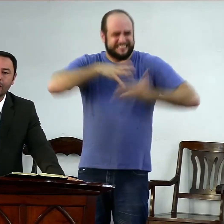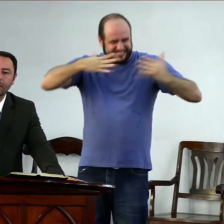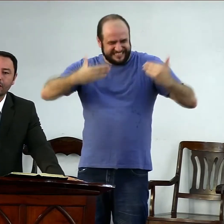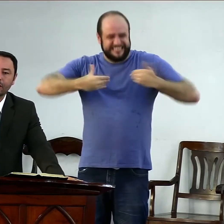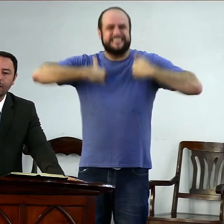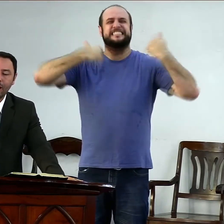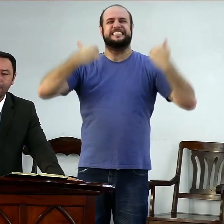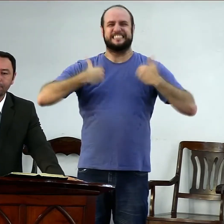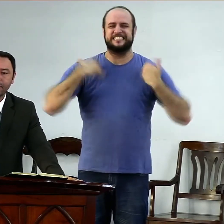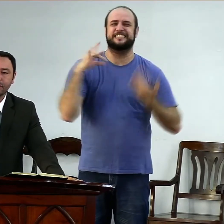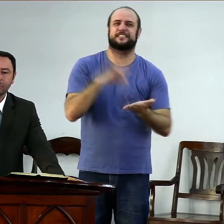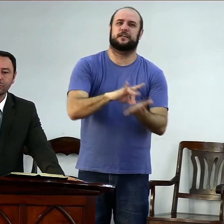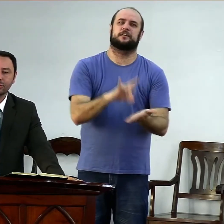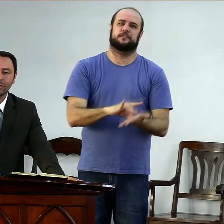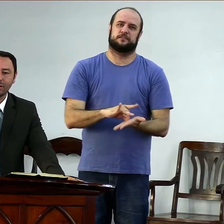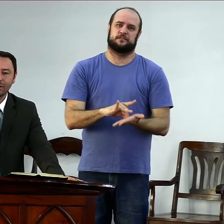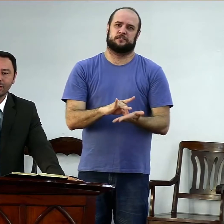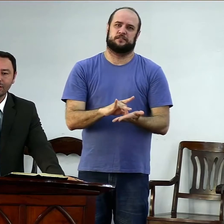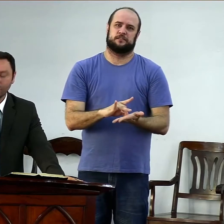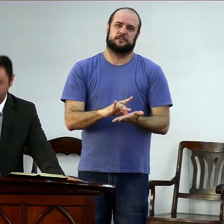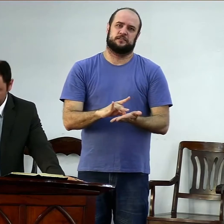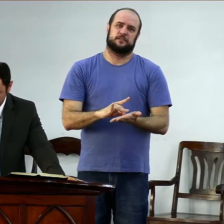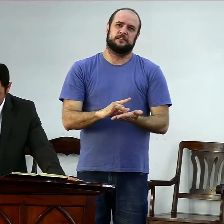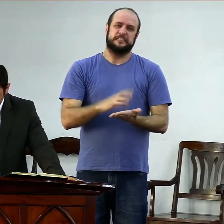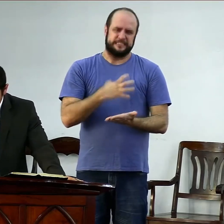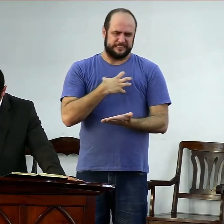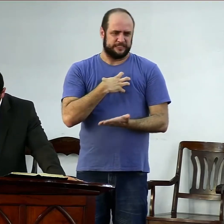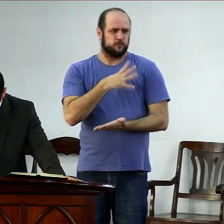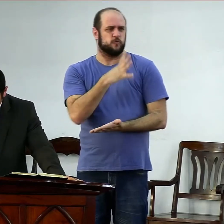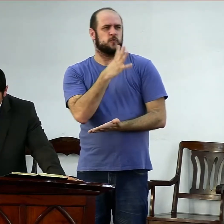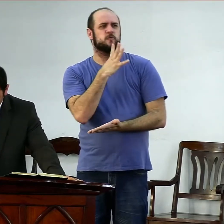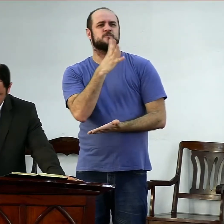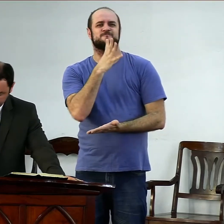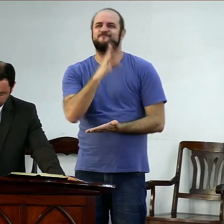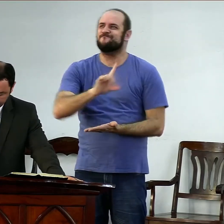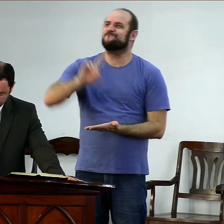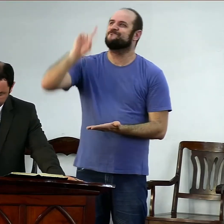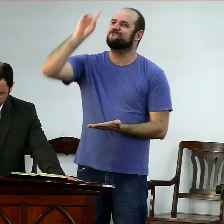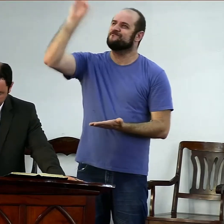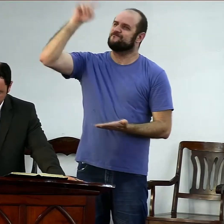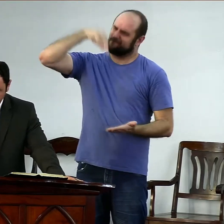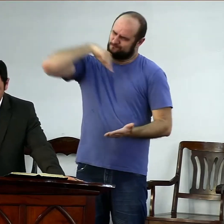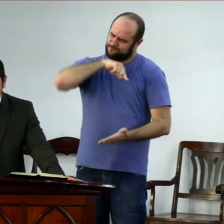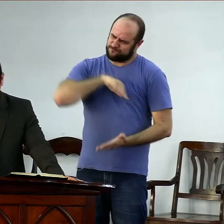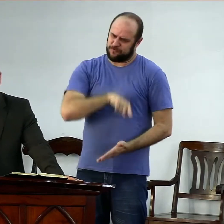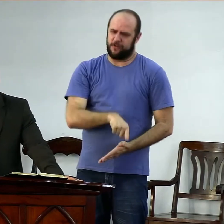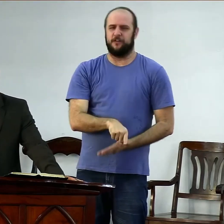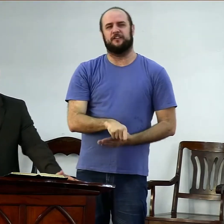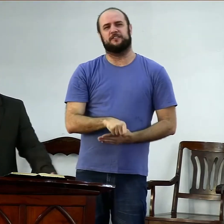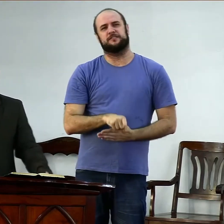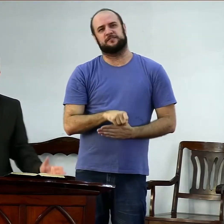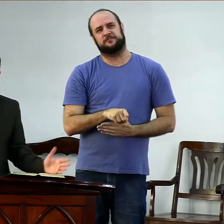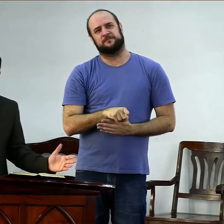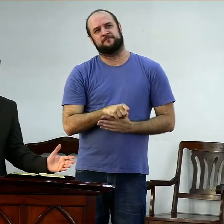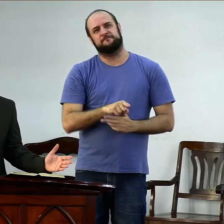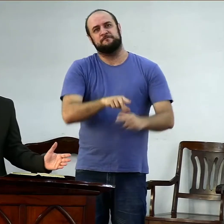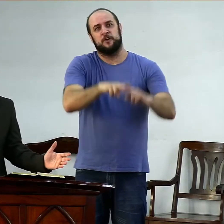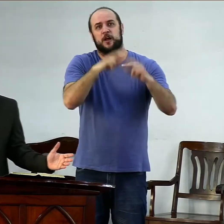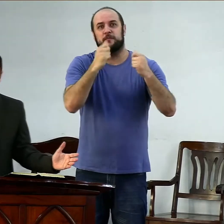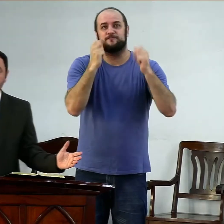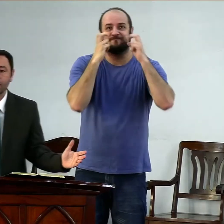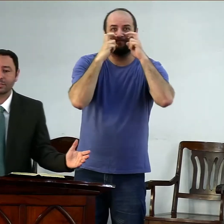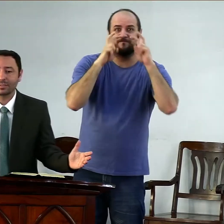alegria, a plenitude do conhecimento de Deus. Por isso, nós precisamos